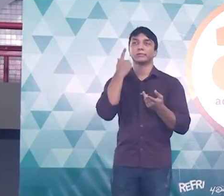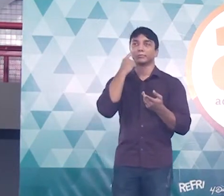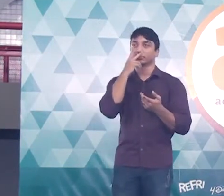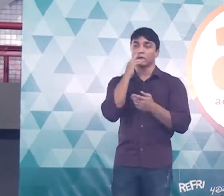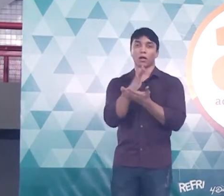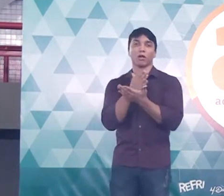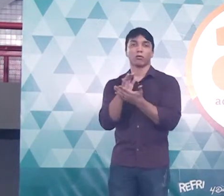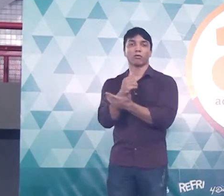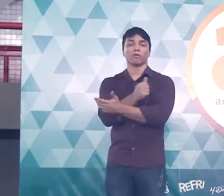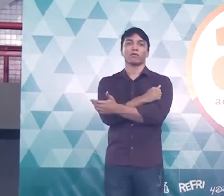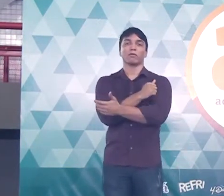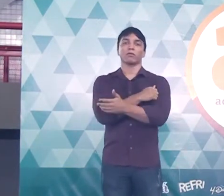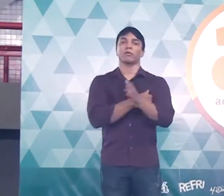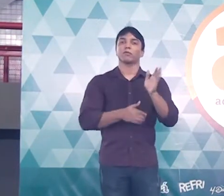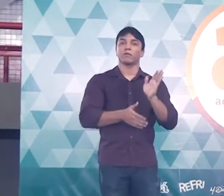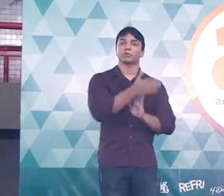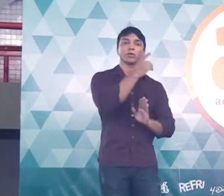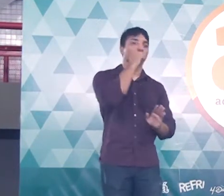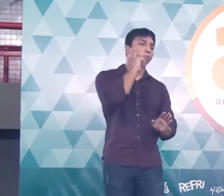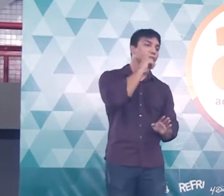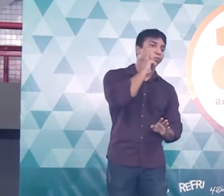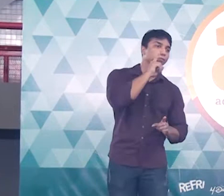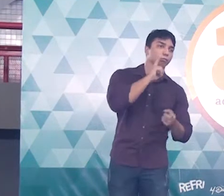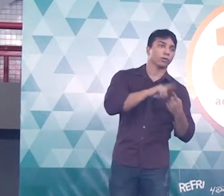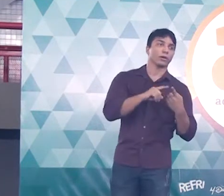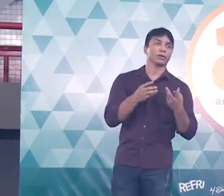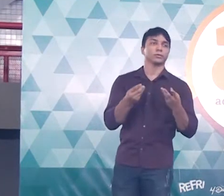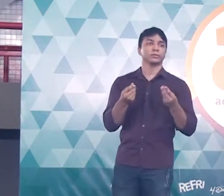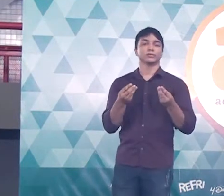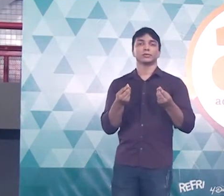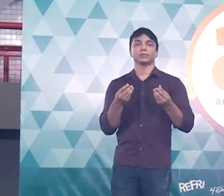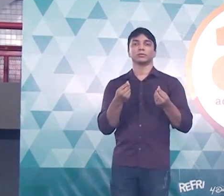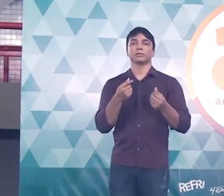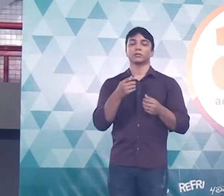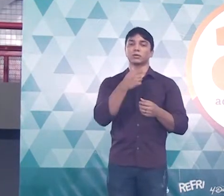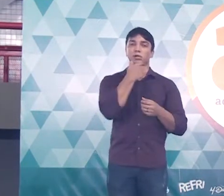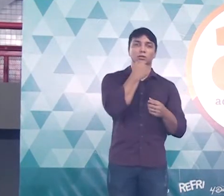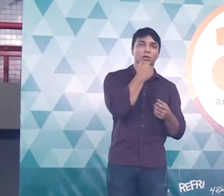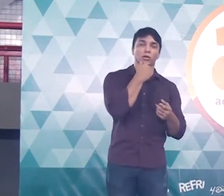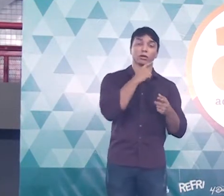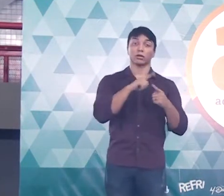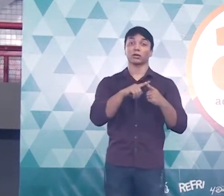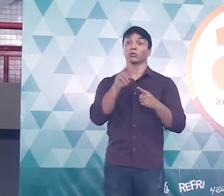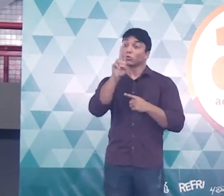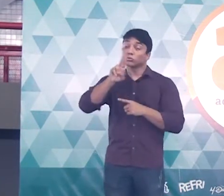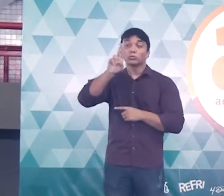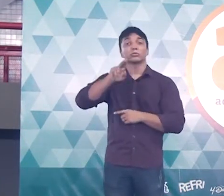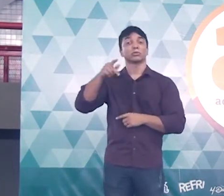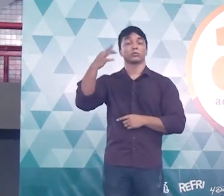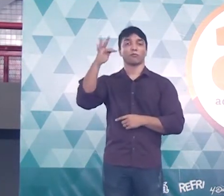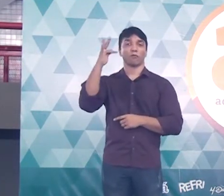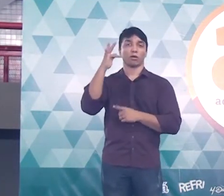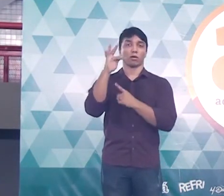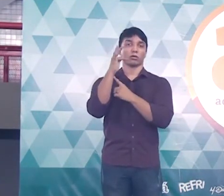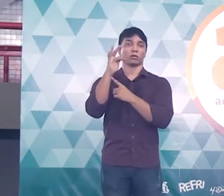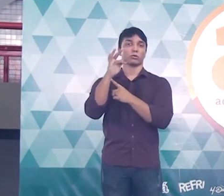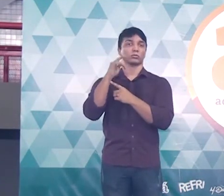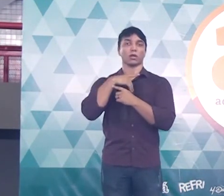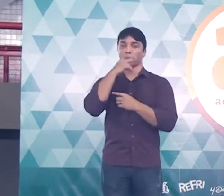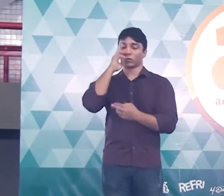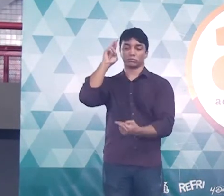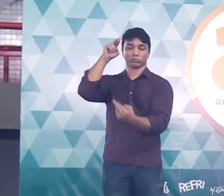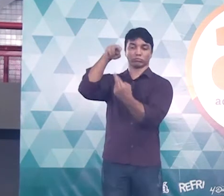alunos que vão viajar para os Estados Unidos, para a Inglaterra, que usam essa escala como